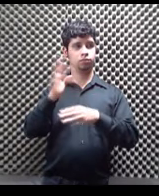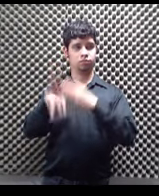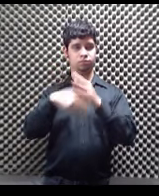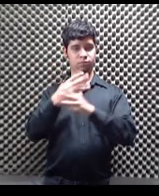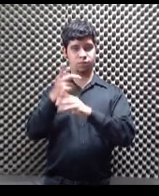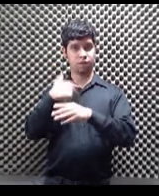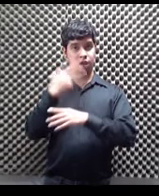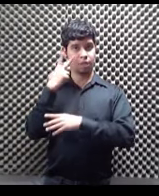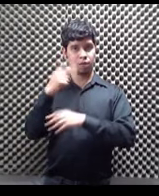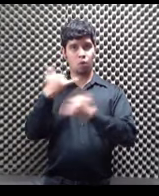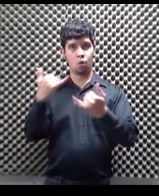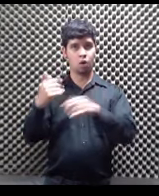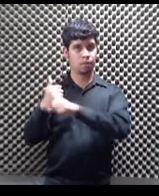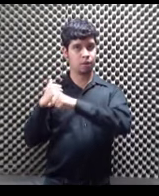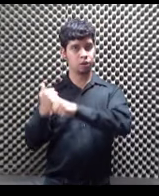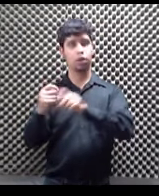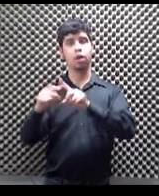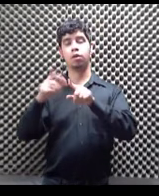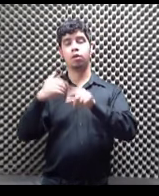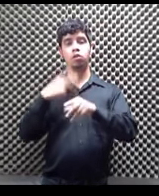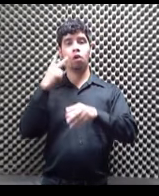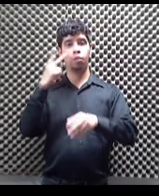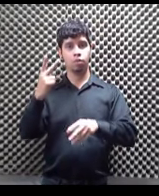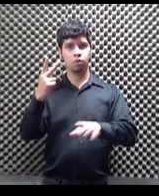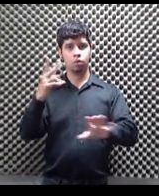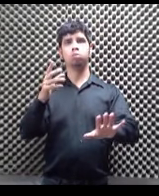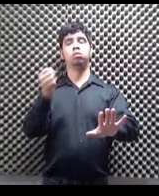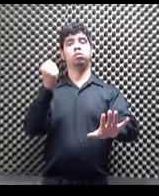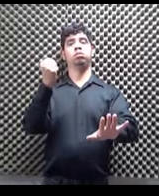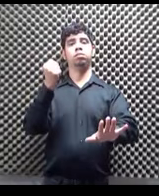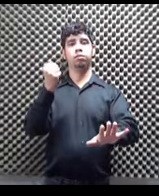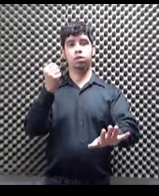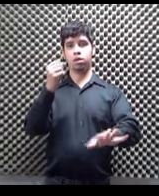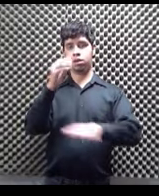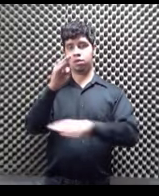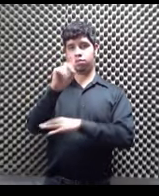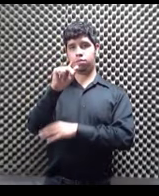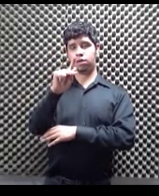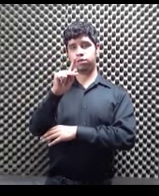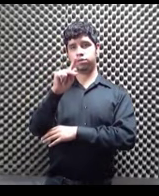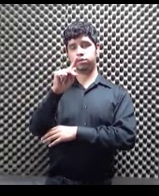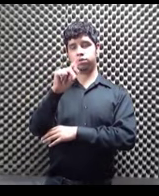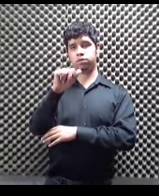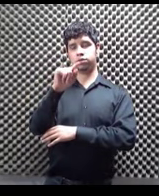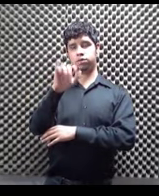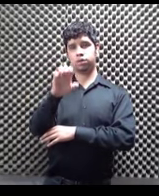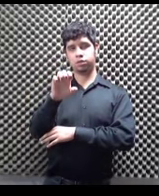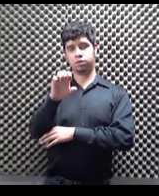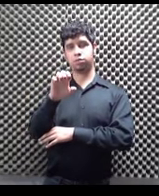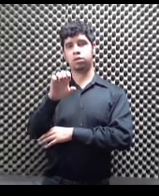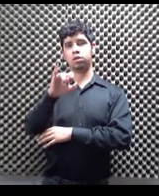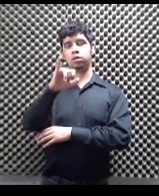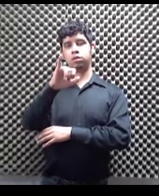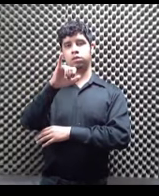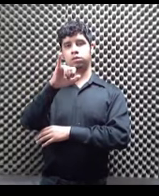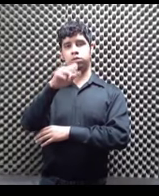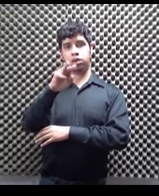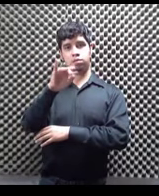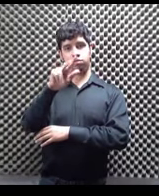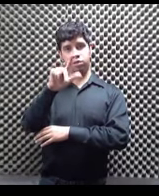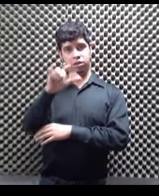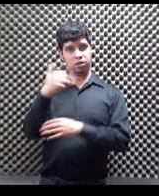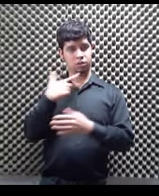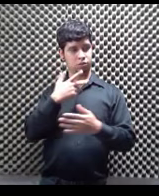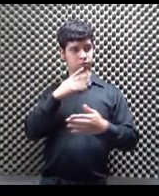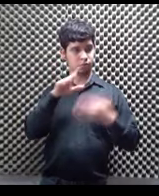Ok. Nosotros nos vemos el próximo. Espérate, antes de irme, Backstage by Jamie. Sí, ¿no? Porque estamos todos medios